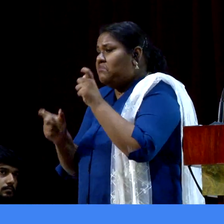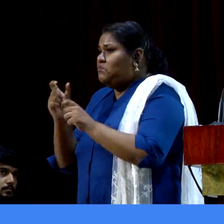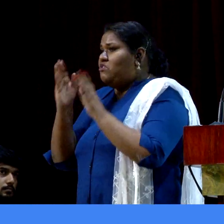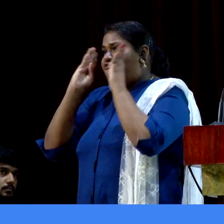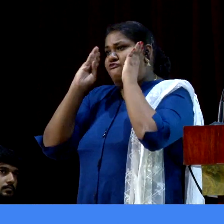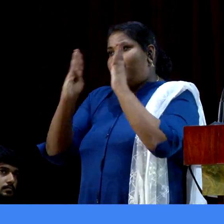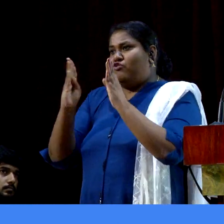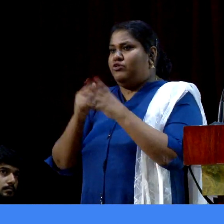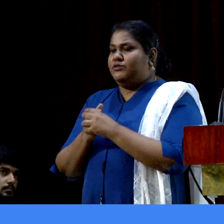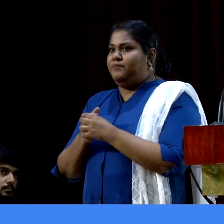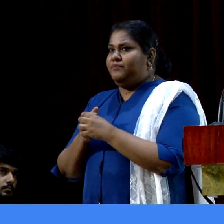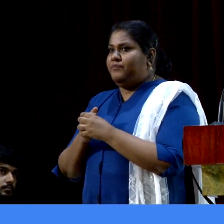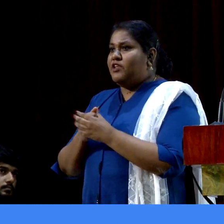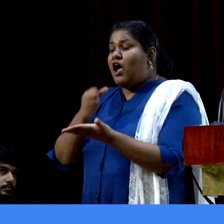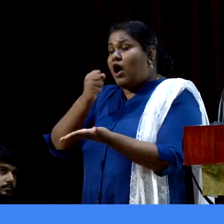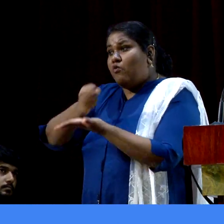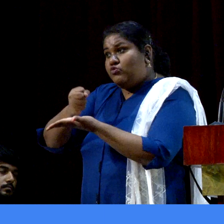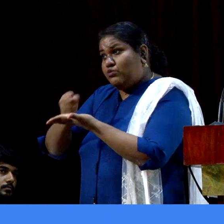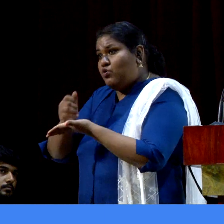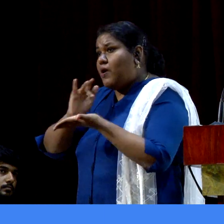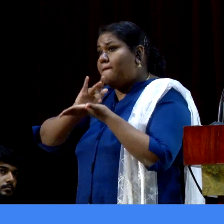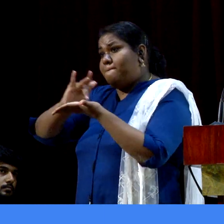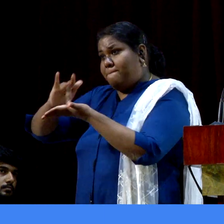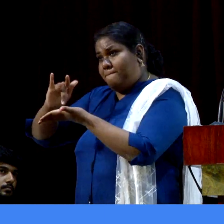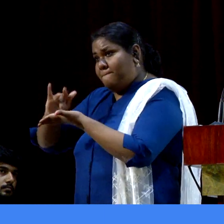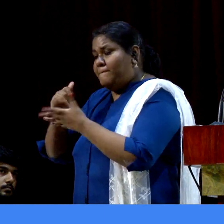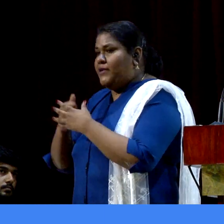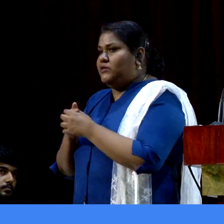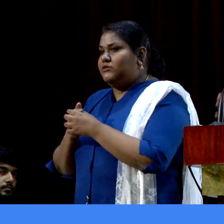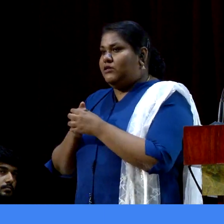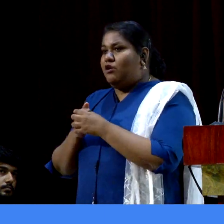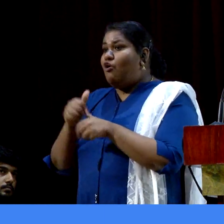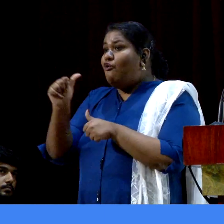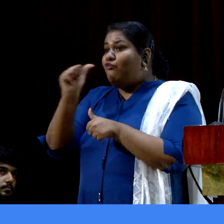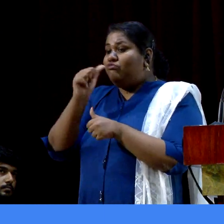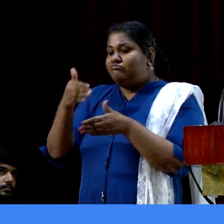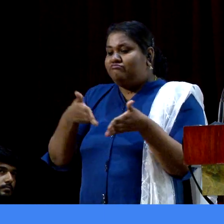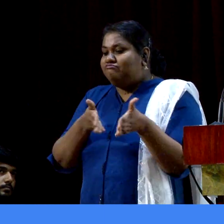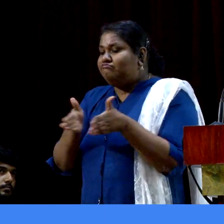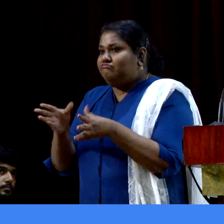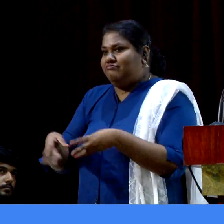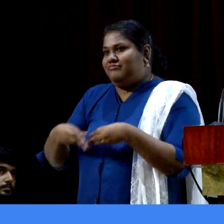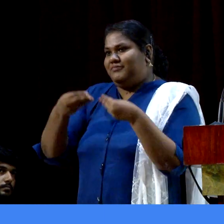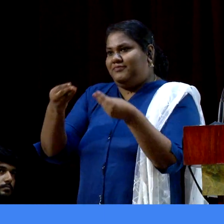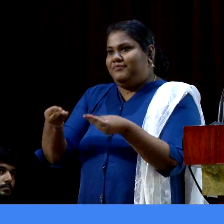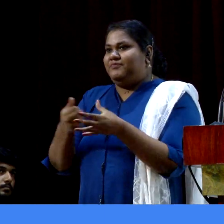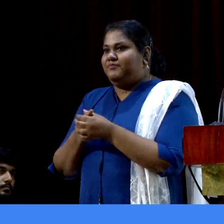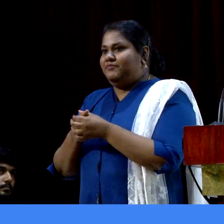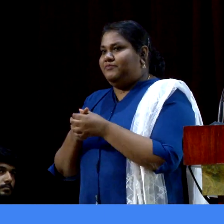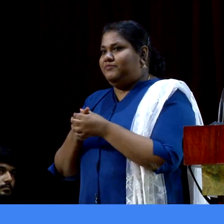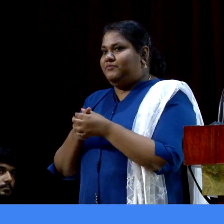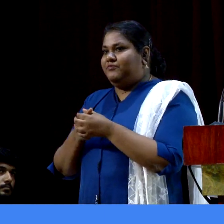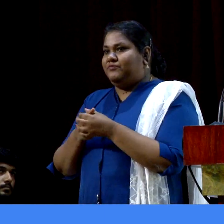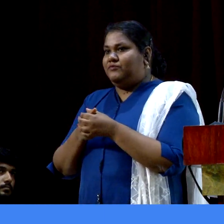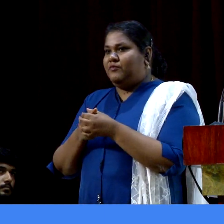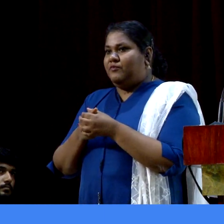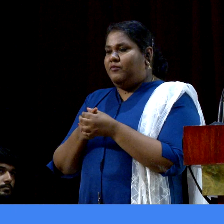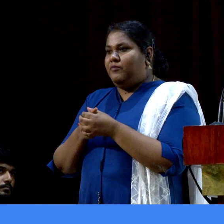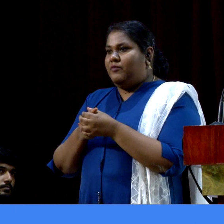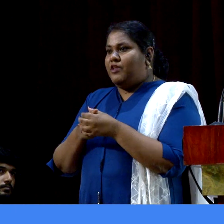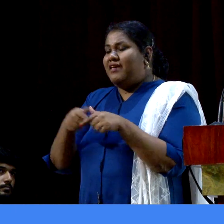முதலில் தேவையான இடங்களில் அணைகளை கட்டுவது, நீர்நிலைகளை உருவாக்குவது, கால்வாய்களை